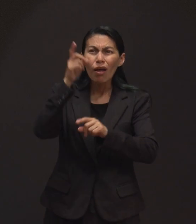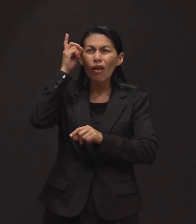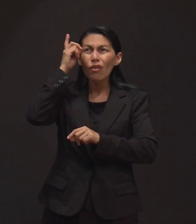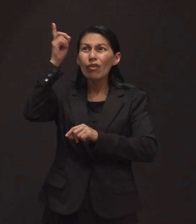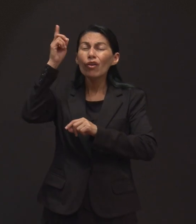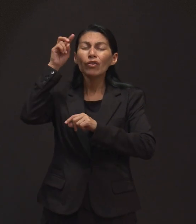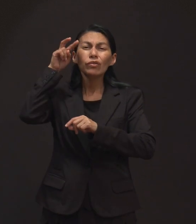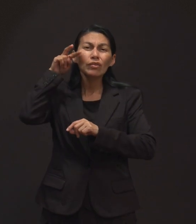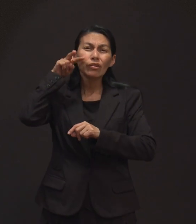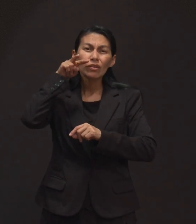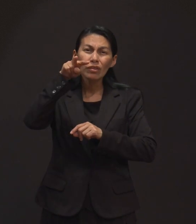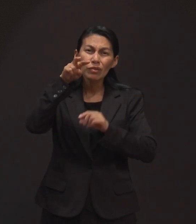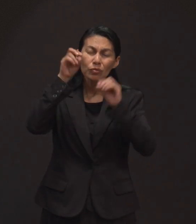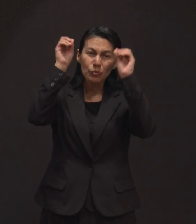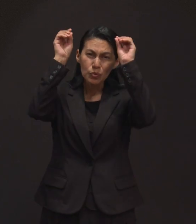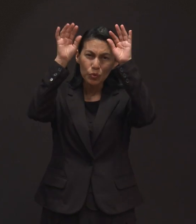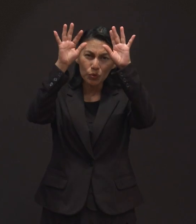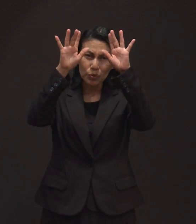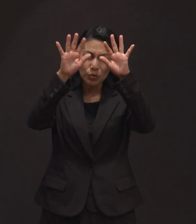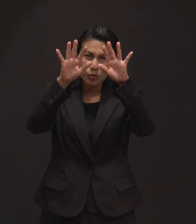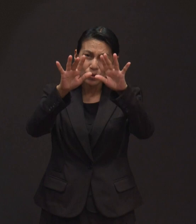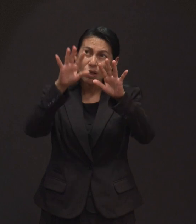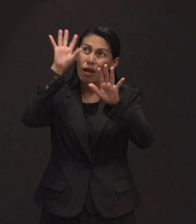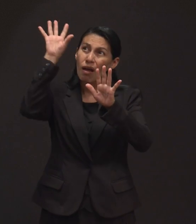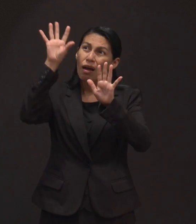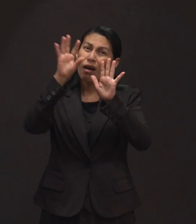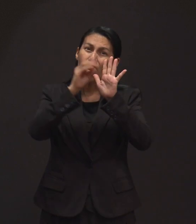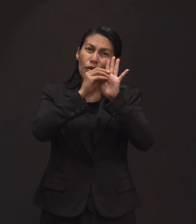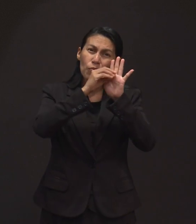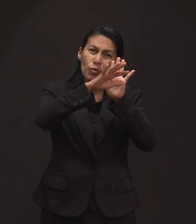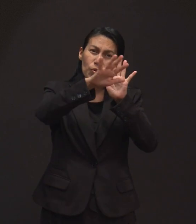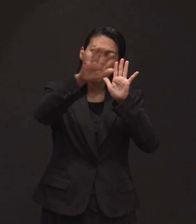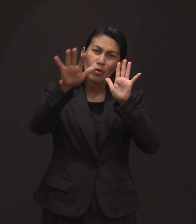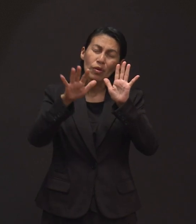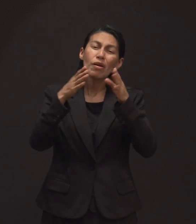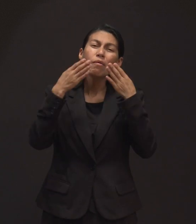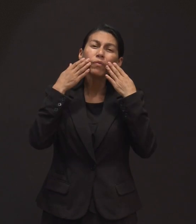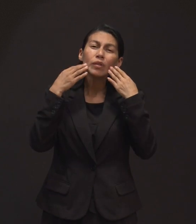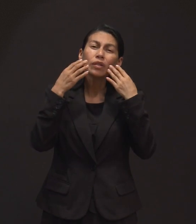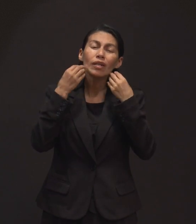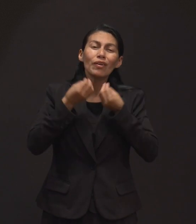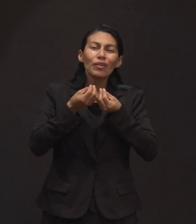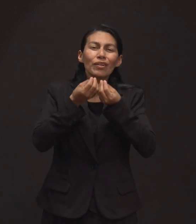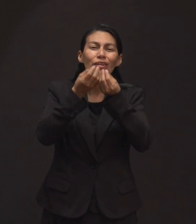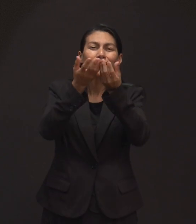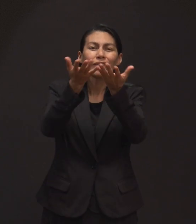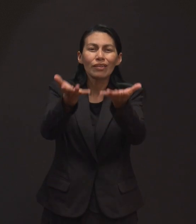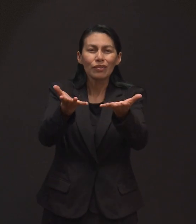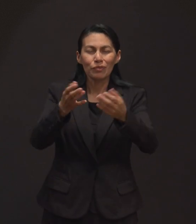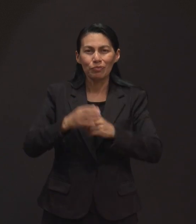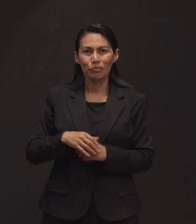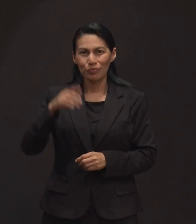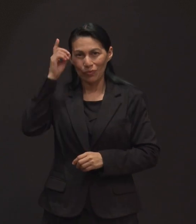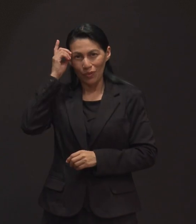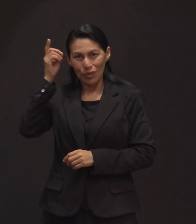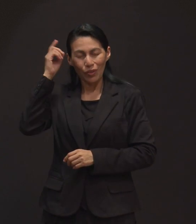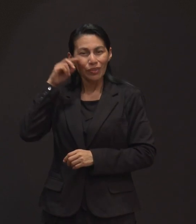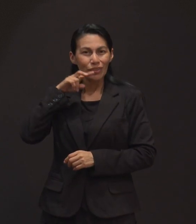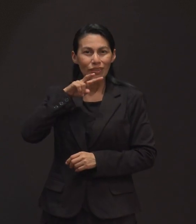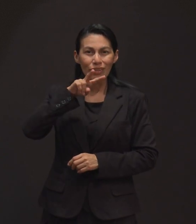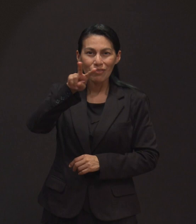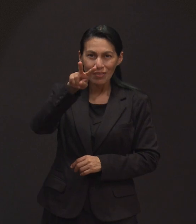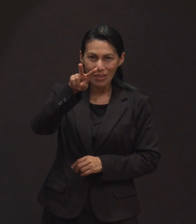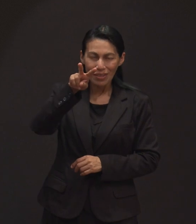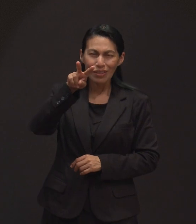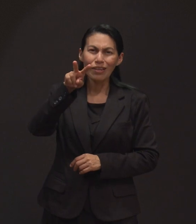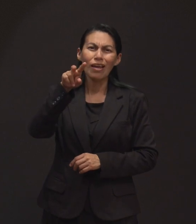haga resplandecer su rostro sobre ti. Amén. Y tenga de ti misericordia. Dios alce a ti